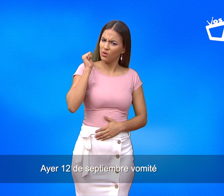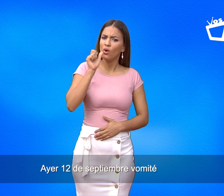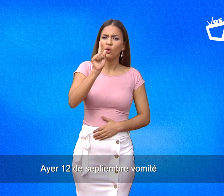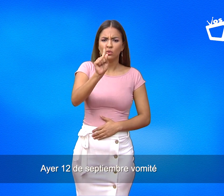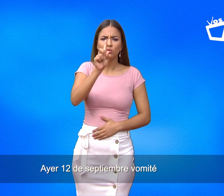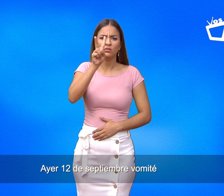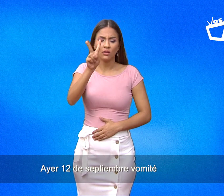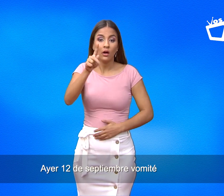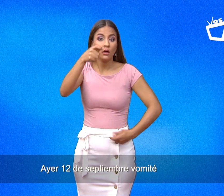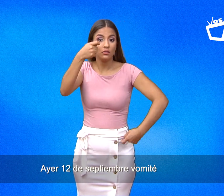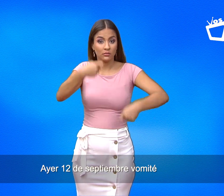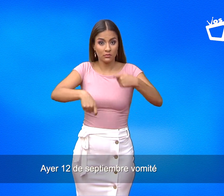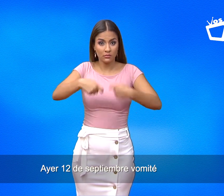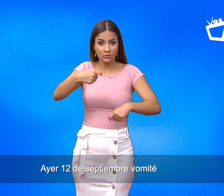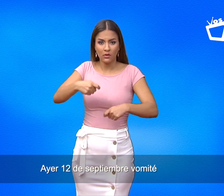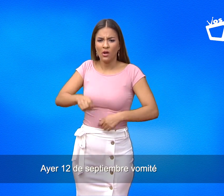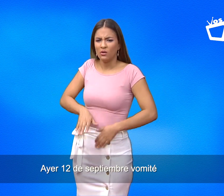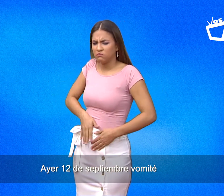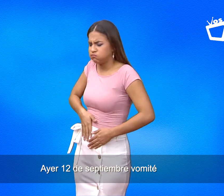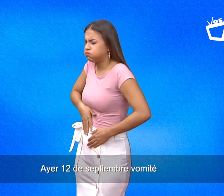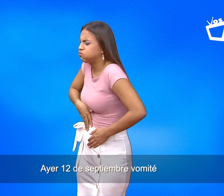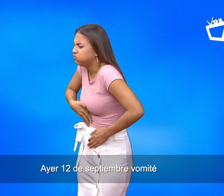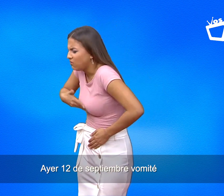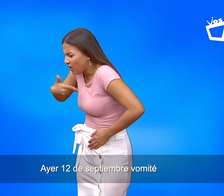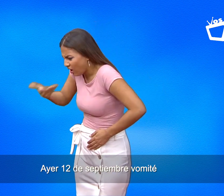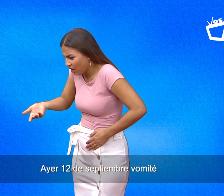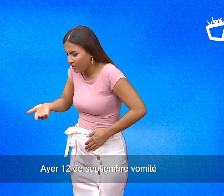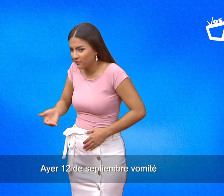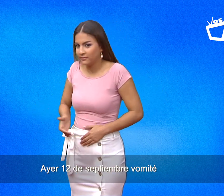ayer 12 de septiembre vomité